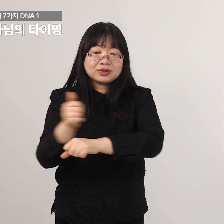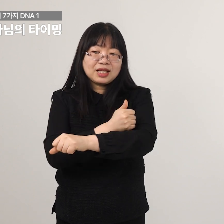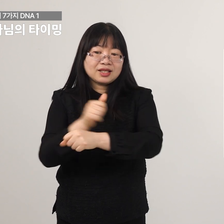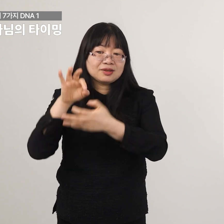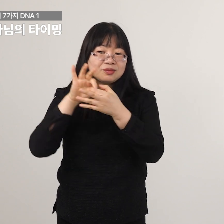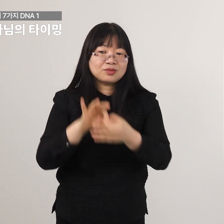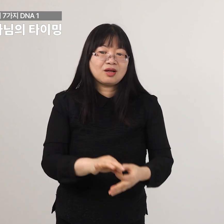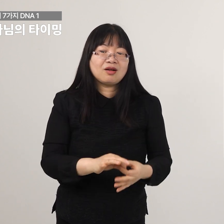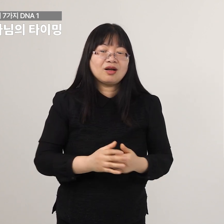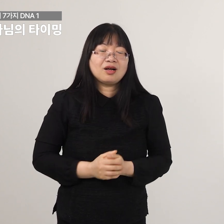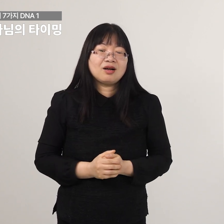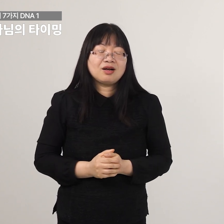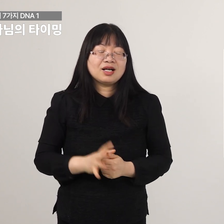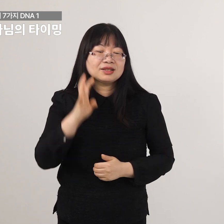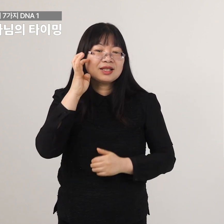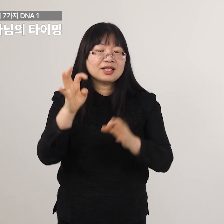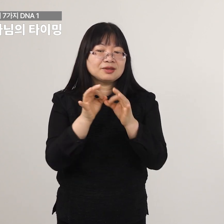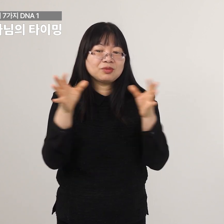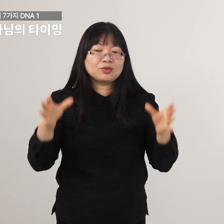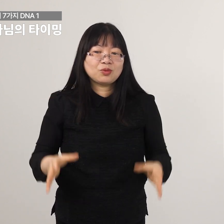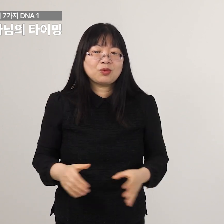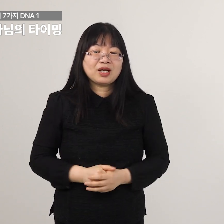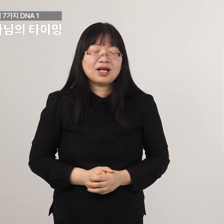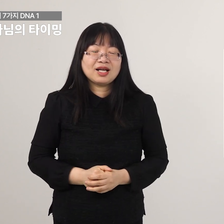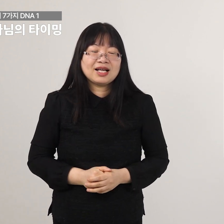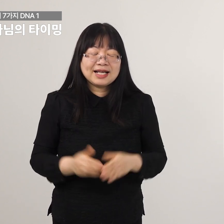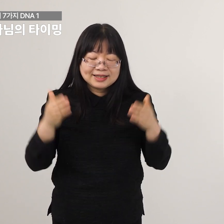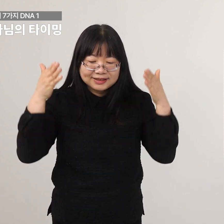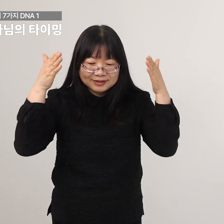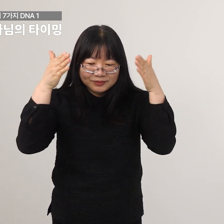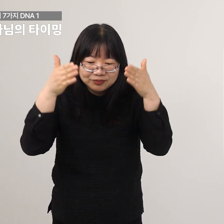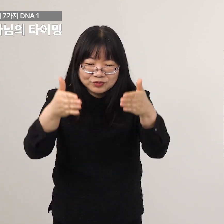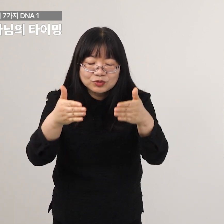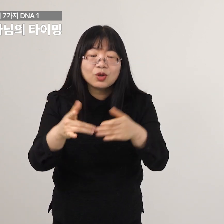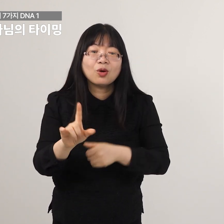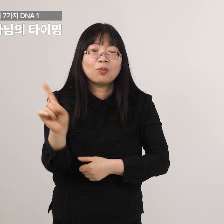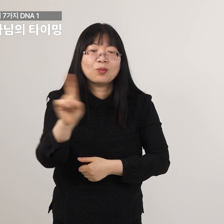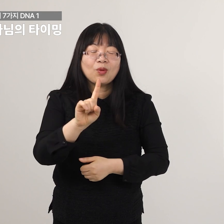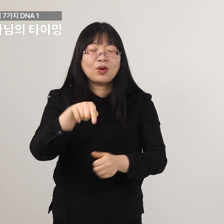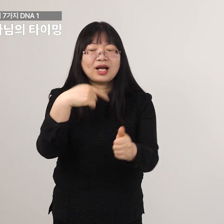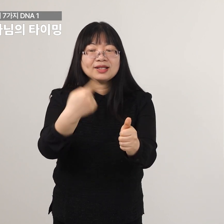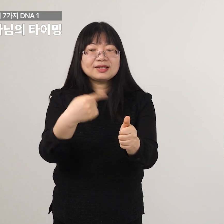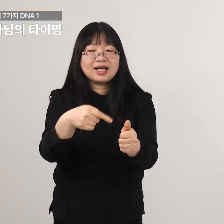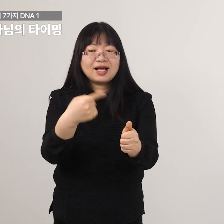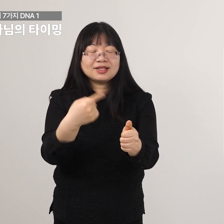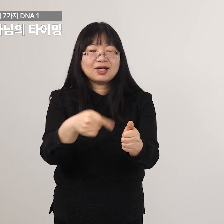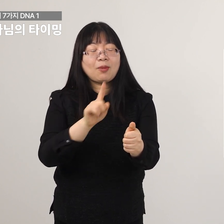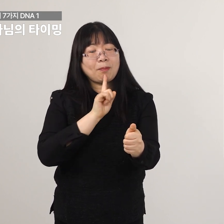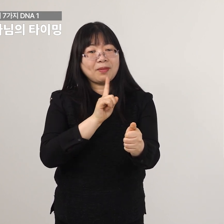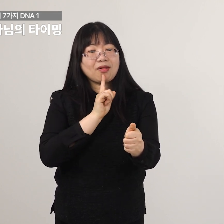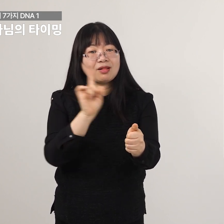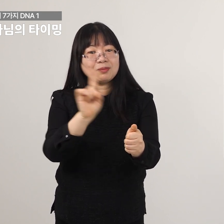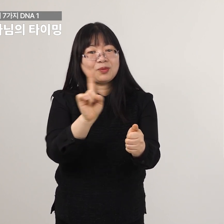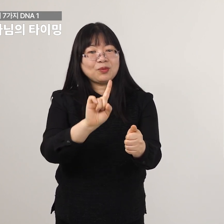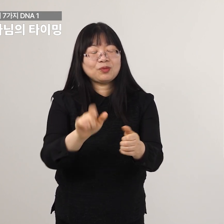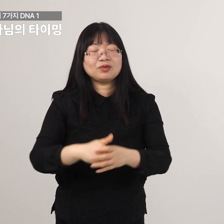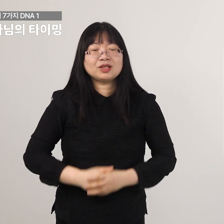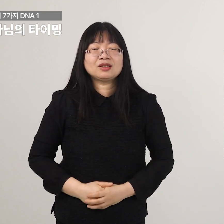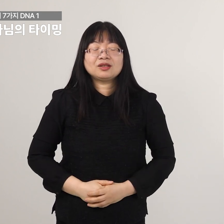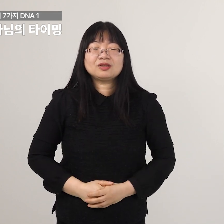다니시면서 40일 동안 집중적으로 뭘 가르치셨다는 얘기입니까?